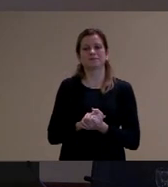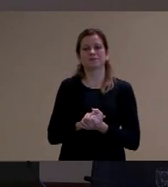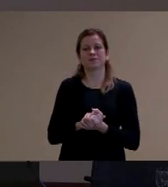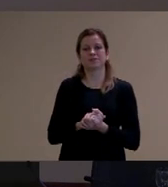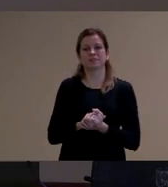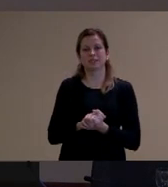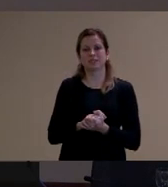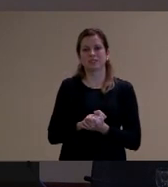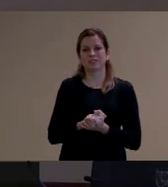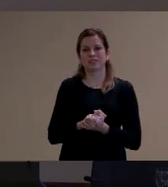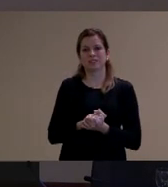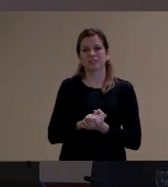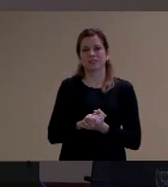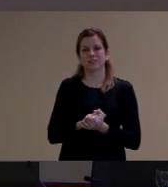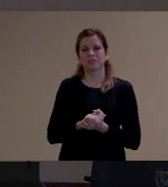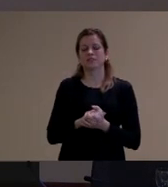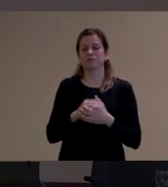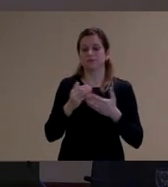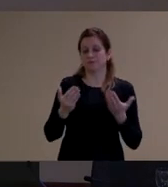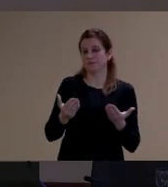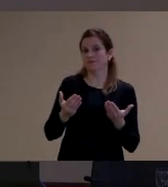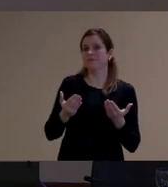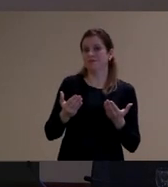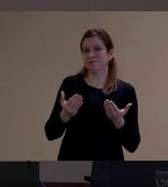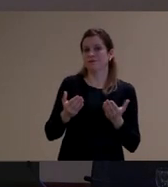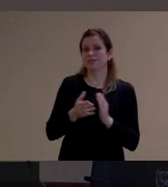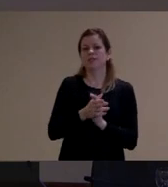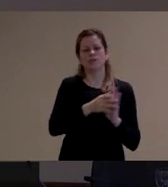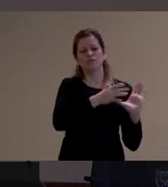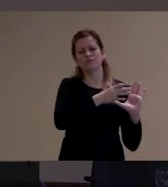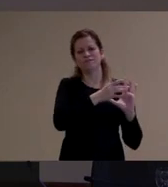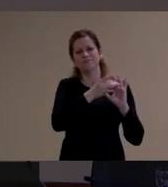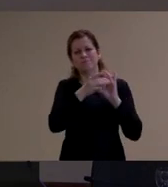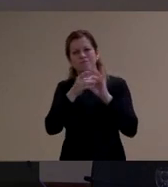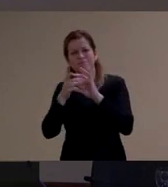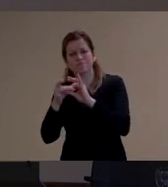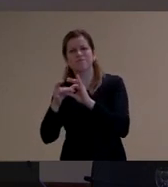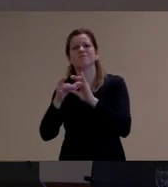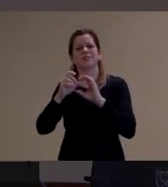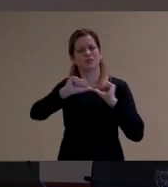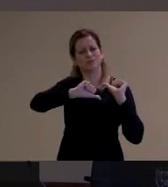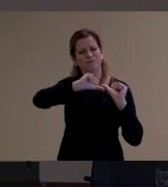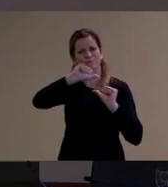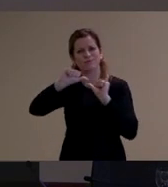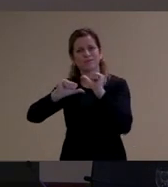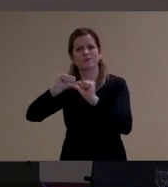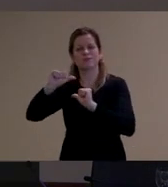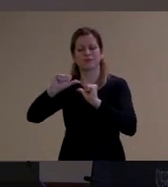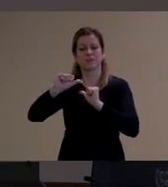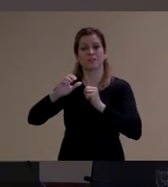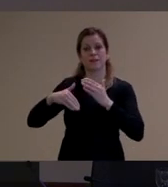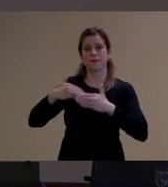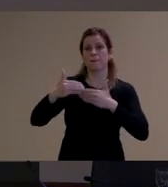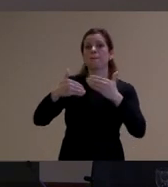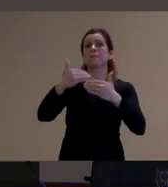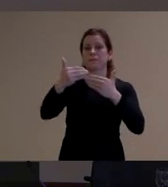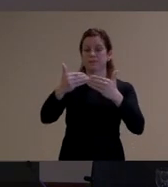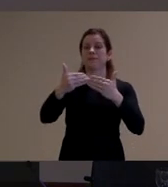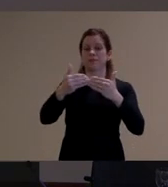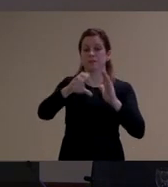e o movimento então de recontextualização considerou né importante